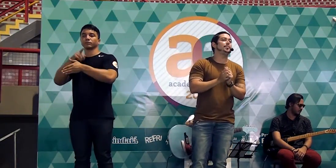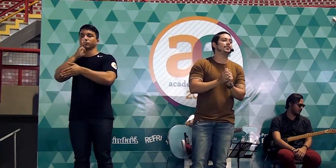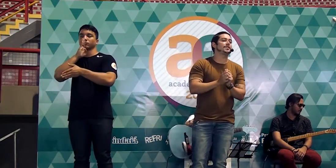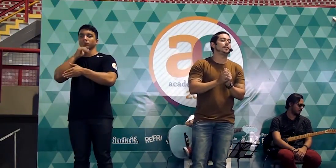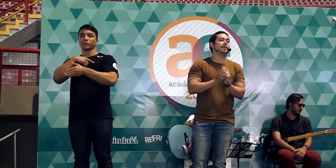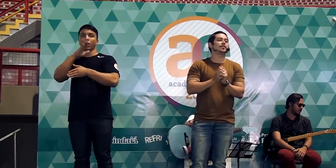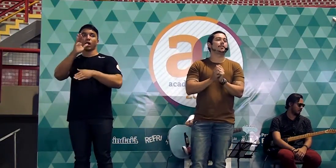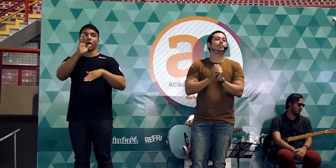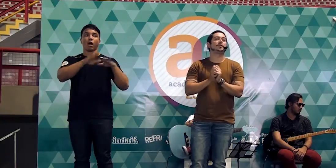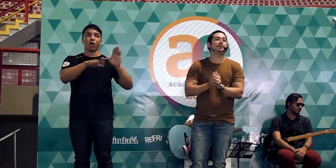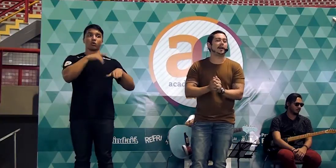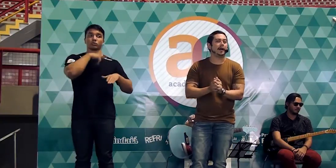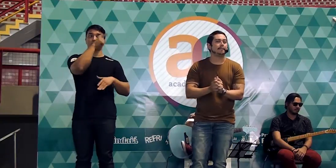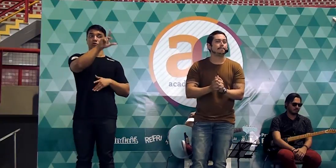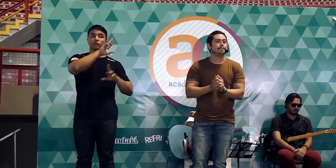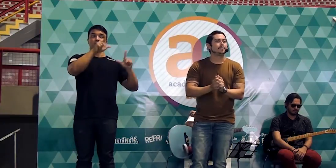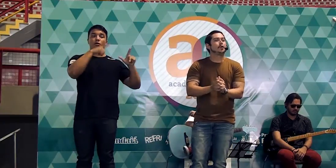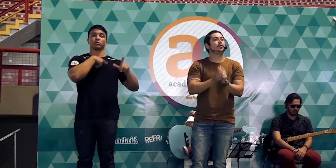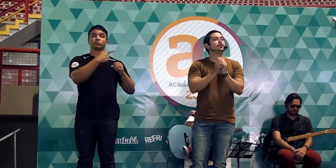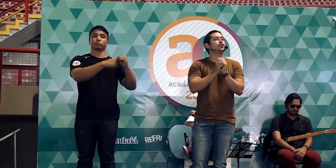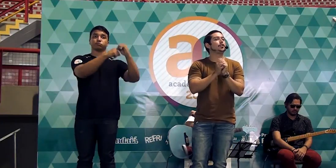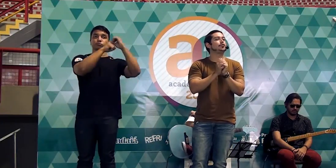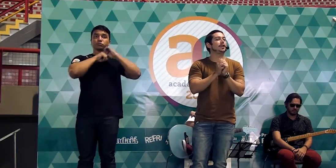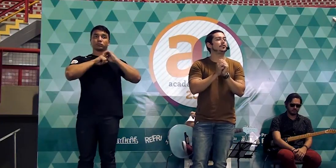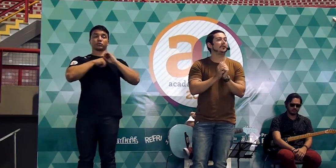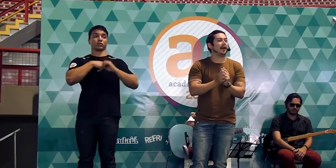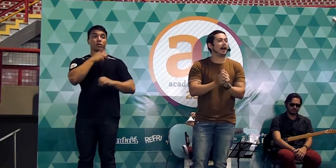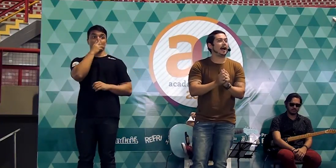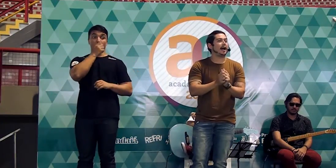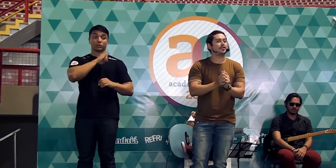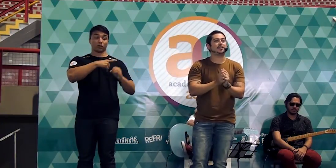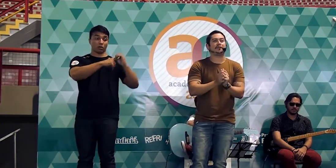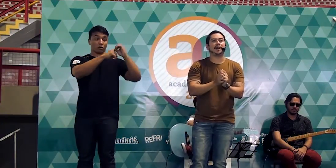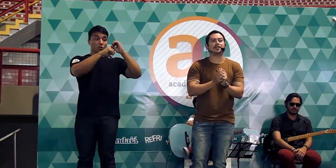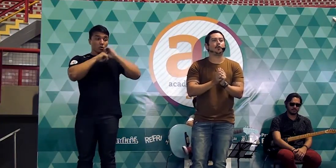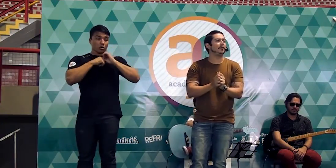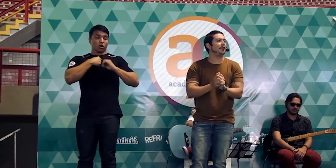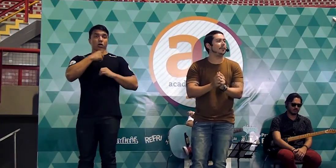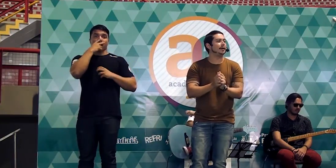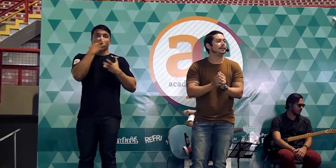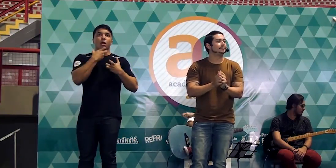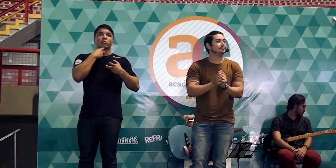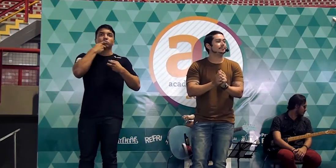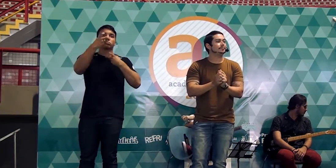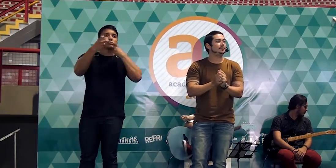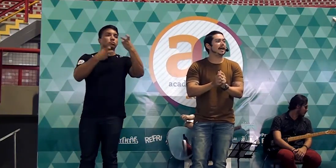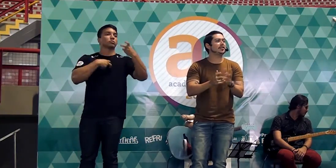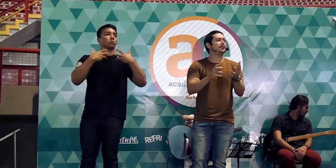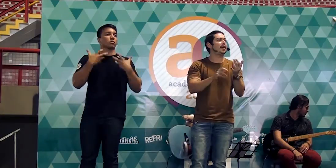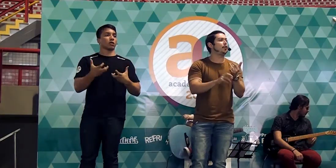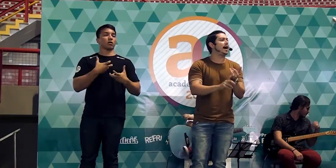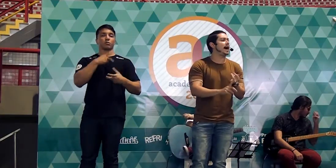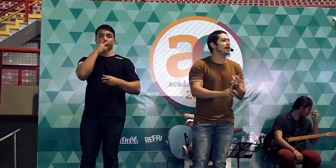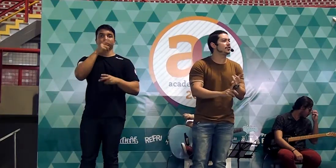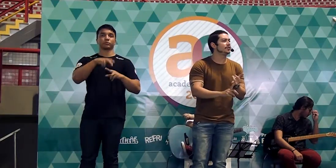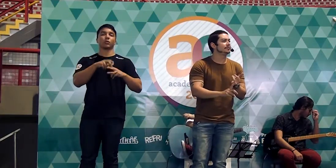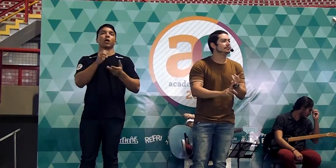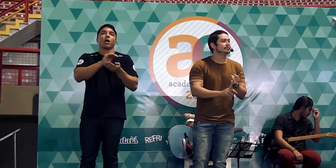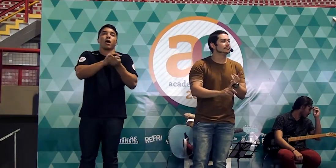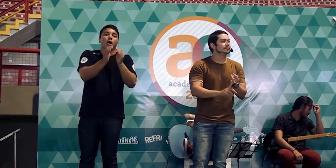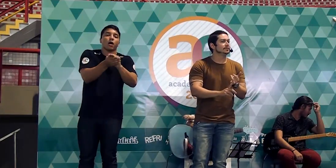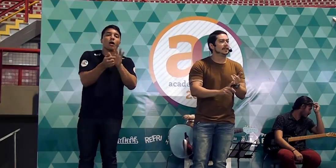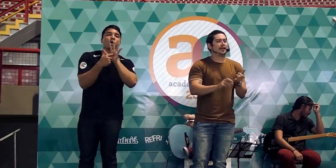é uma imposição para você não poder falar. Quando eu te tiro o direito de falar, a gente quer falar de alguma forma. A gente fala com a